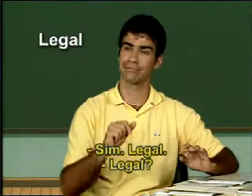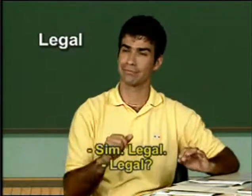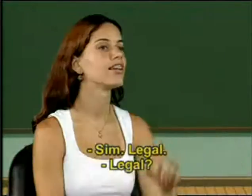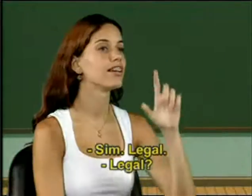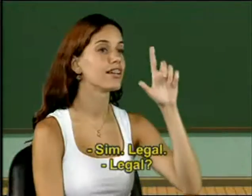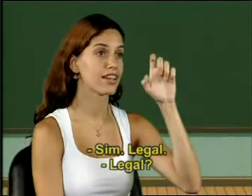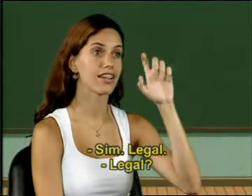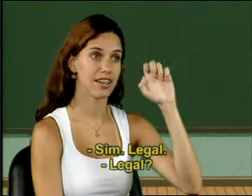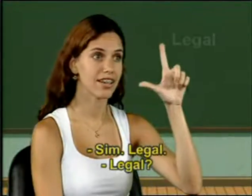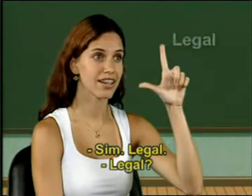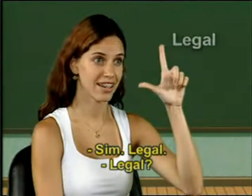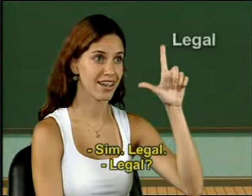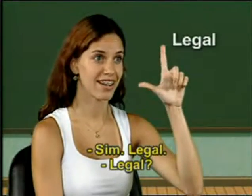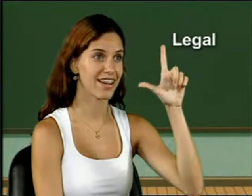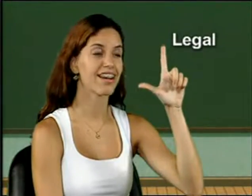Legal. Legal?